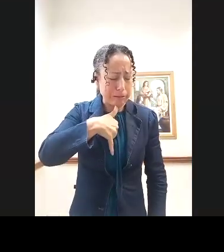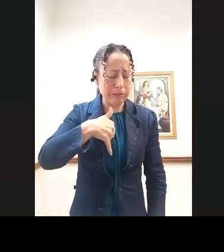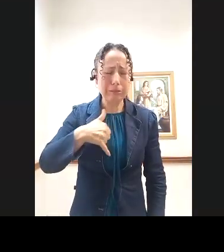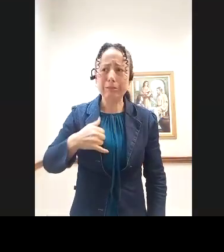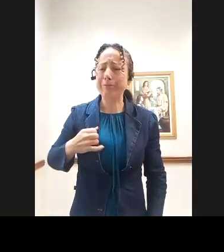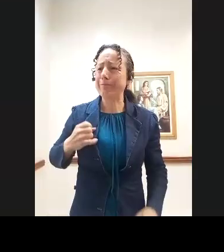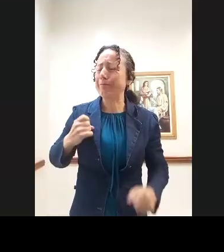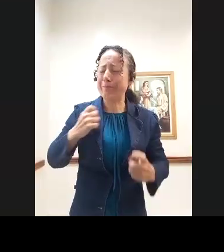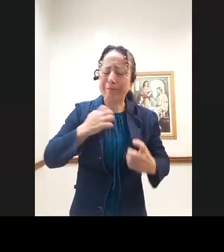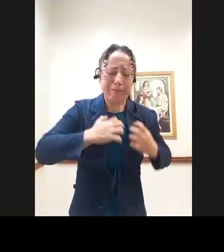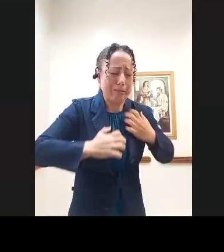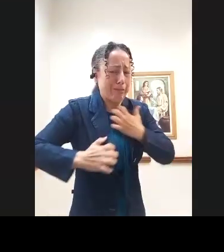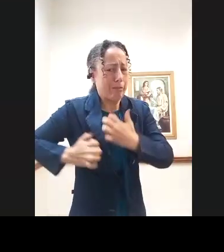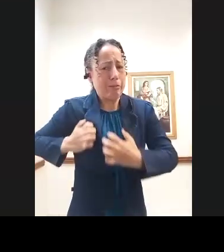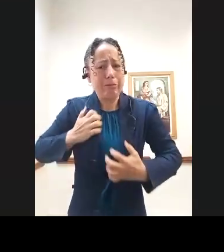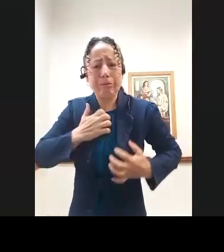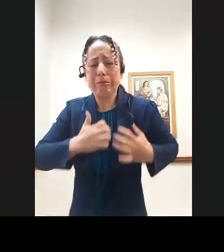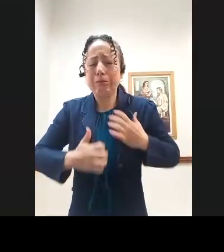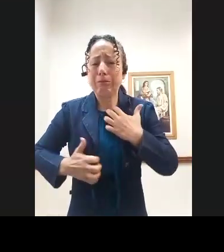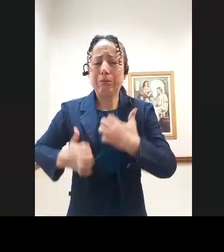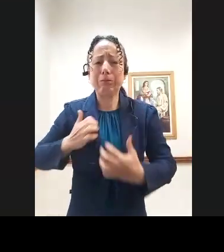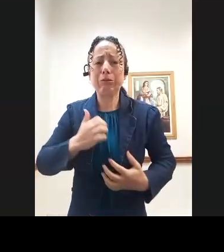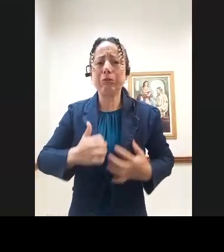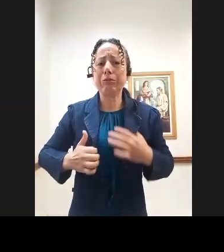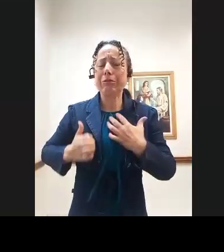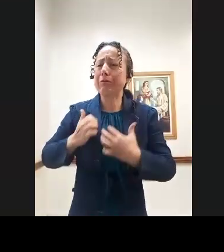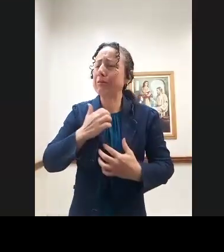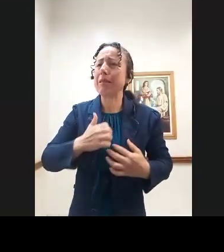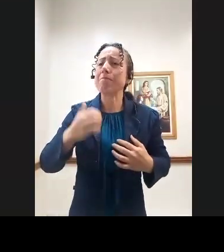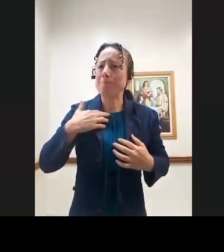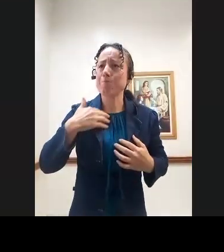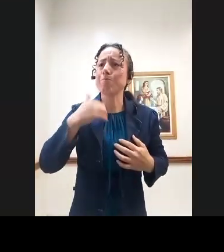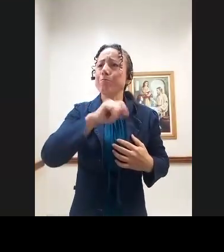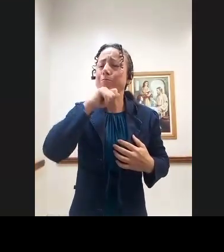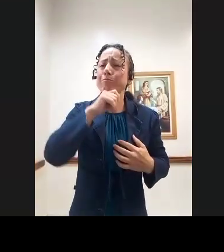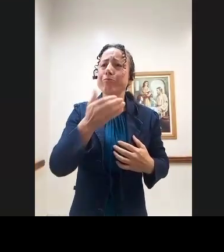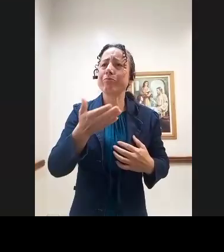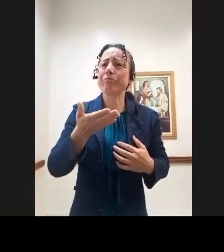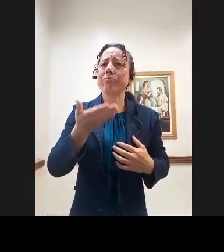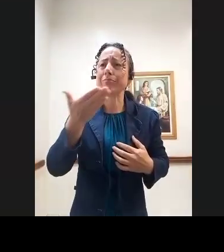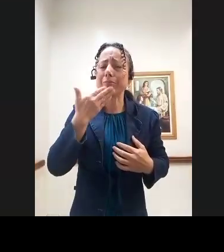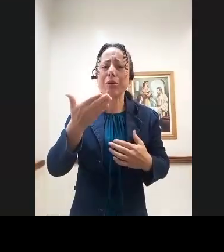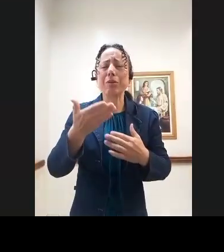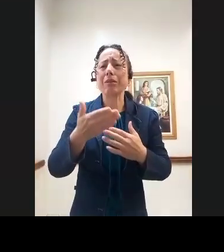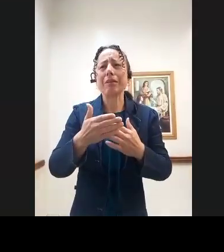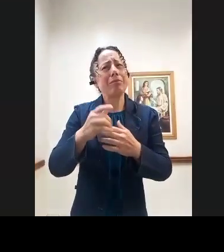E aquilo me machucava muito. E ela falava, sai, Iris, do quarto. Saia, saia, saia, saia. Não deixa a Iris entrar no quarto.